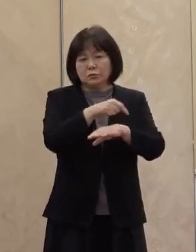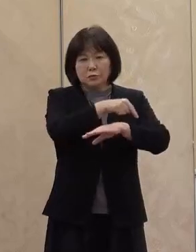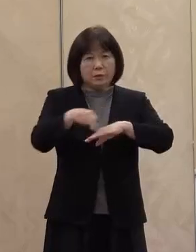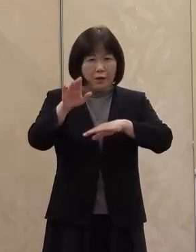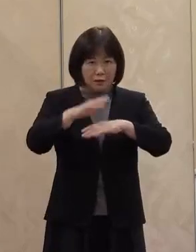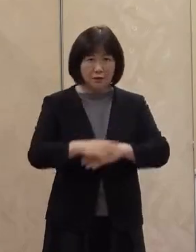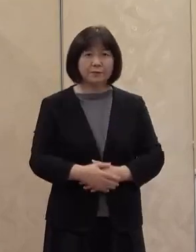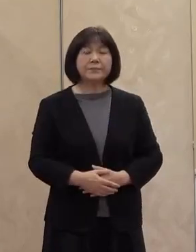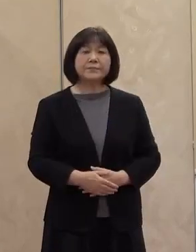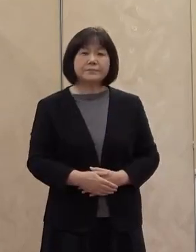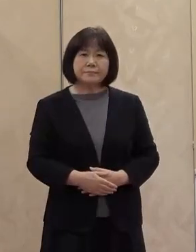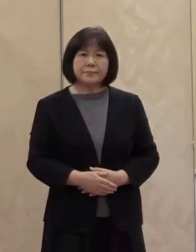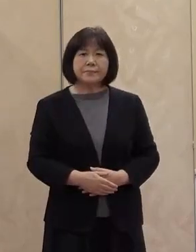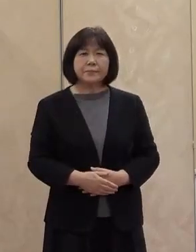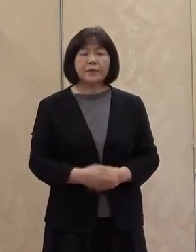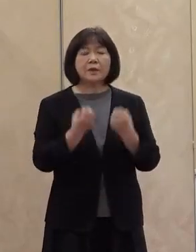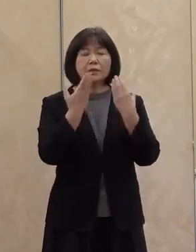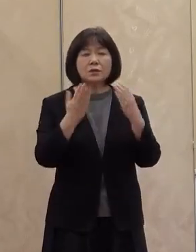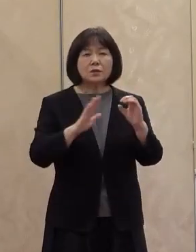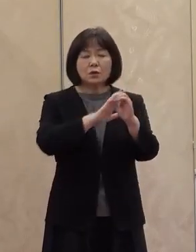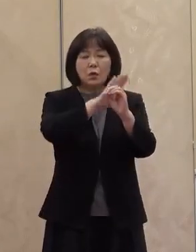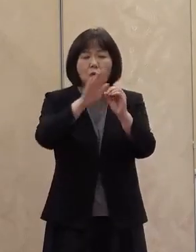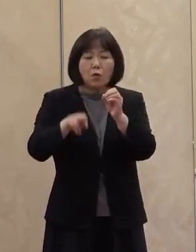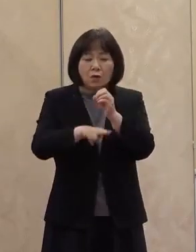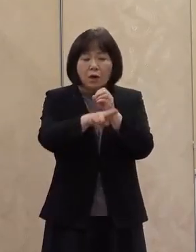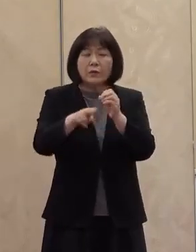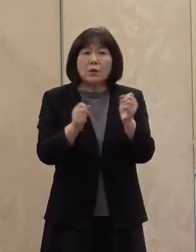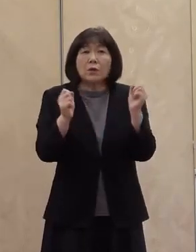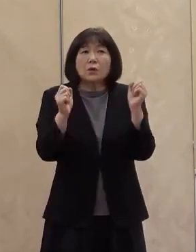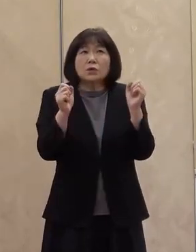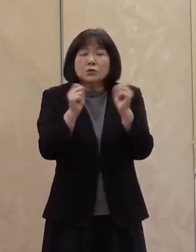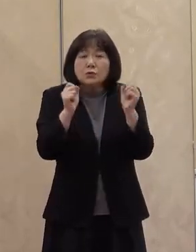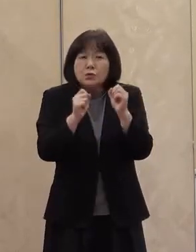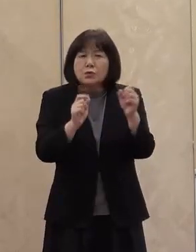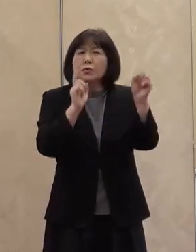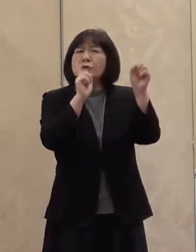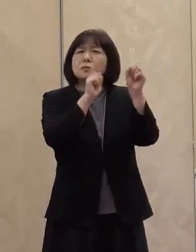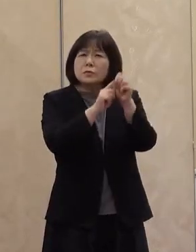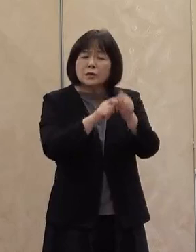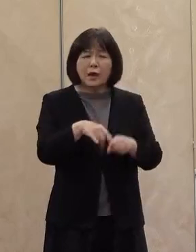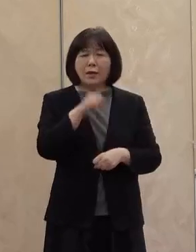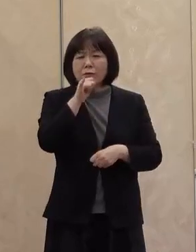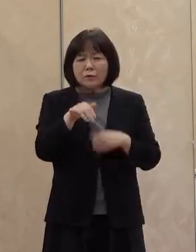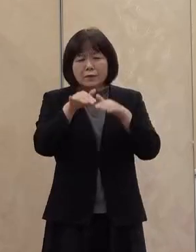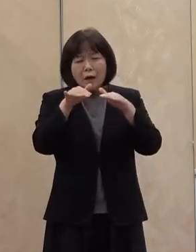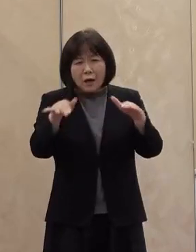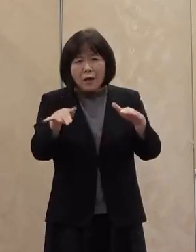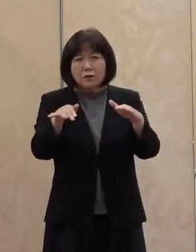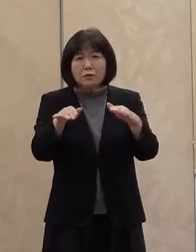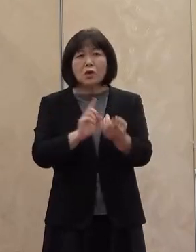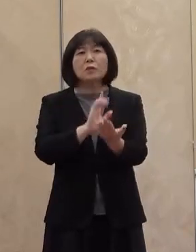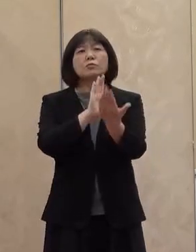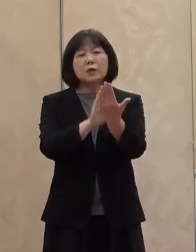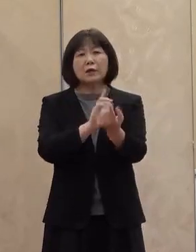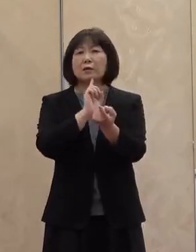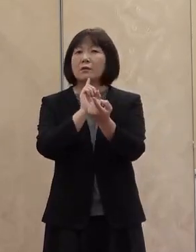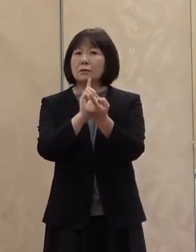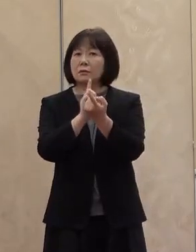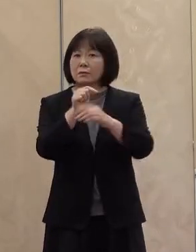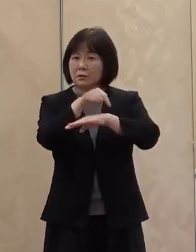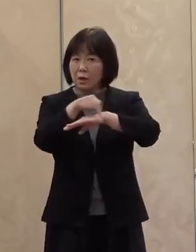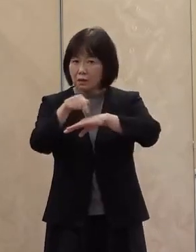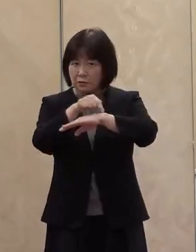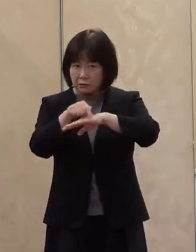ります。まあ、新型コロナウイルス、特に冬に向けてインフルエンザシーズンに向けての対策と、それからや